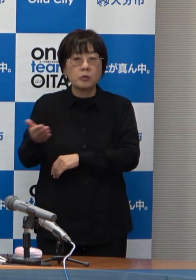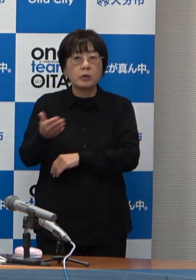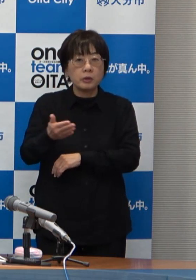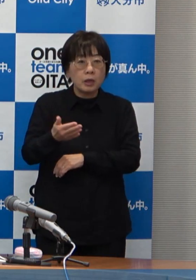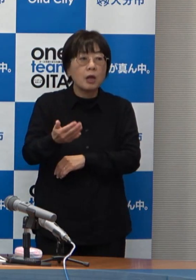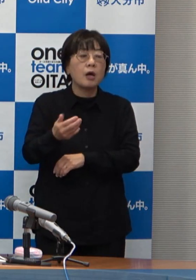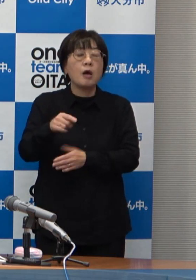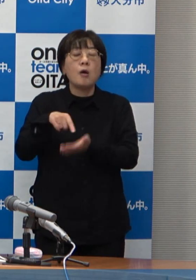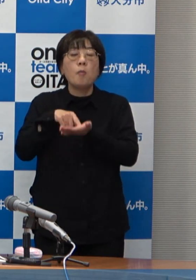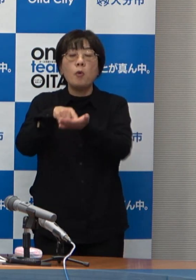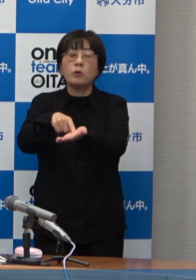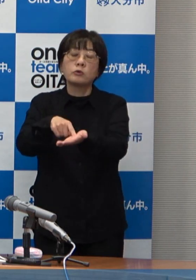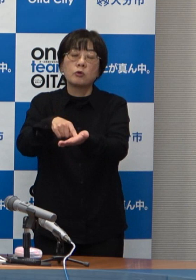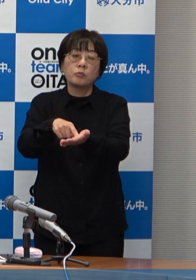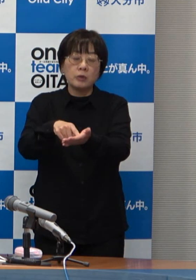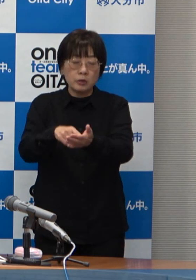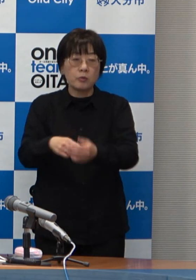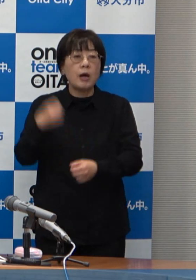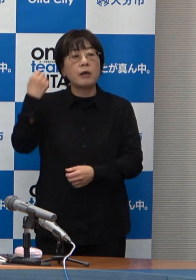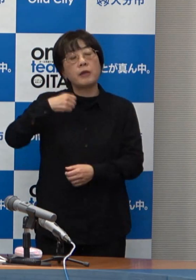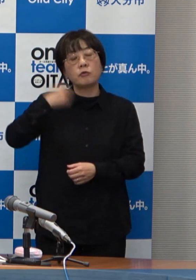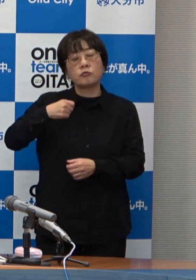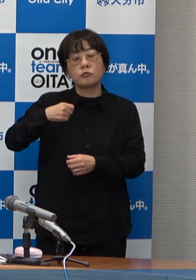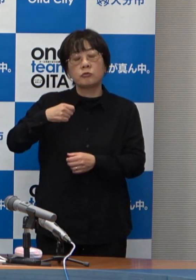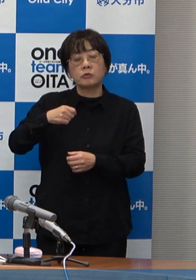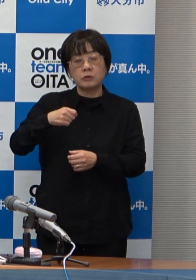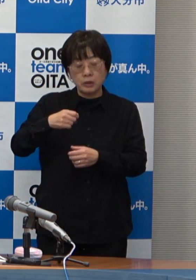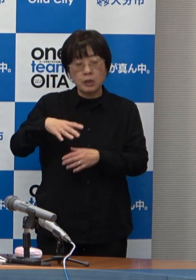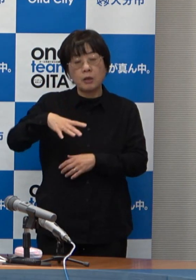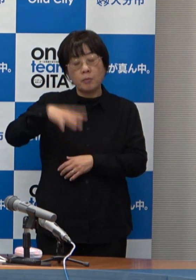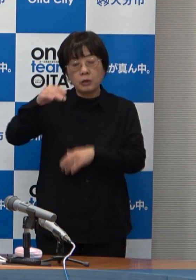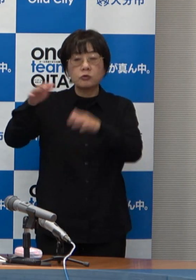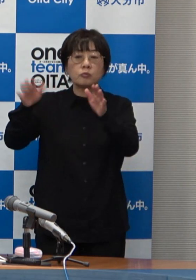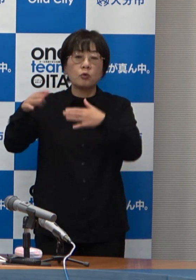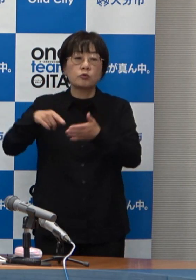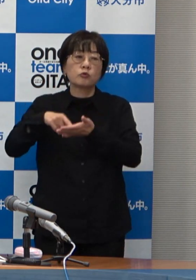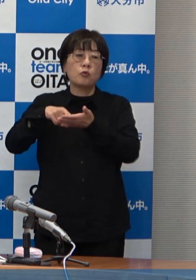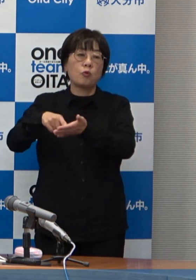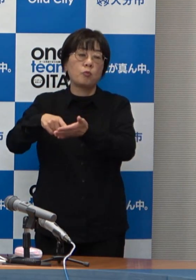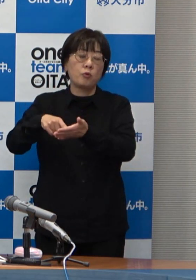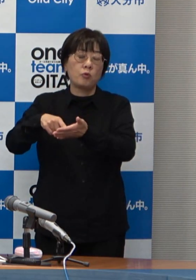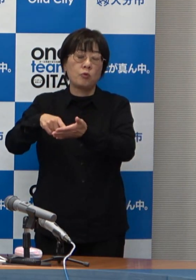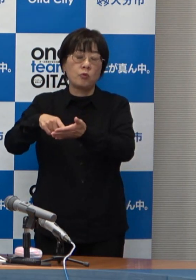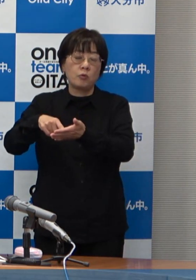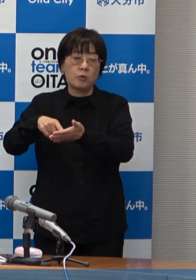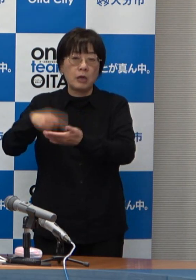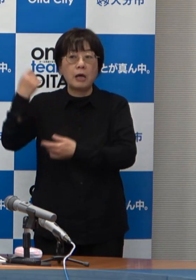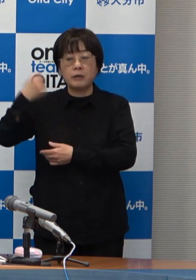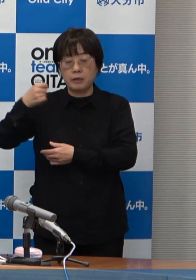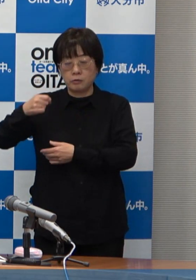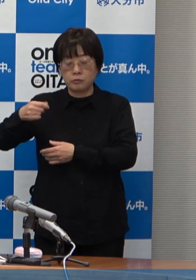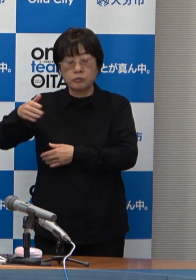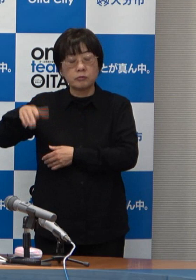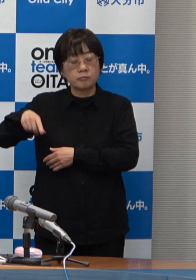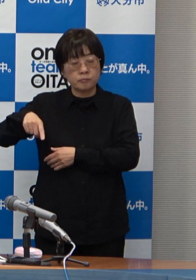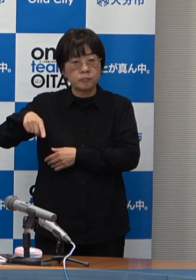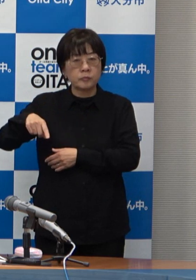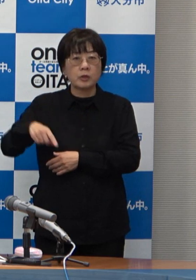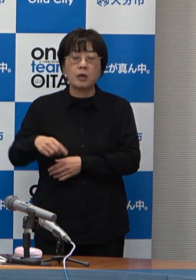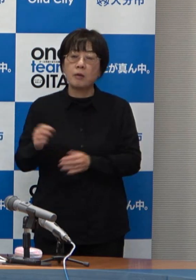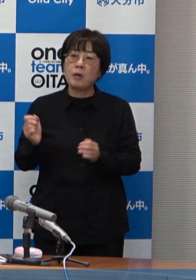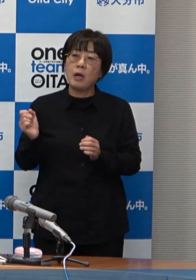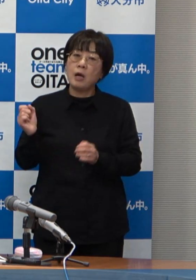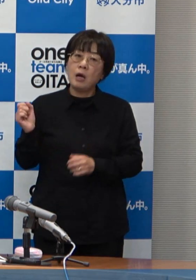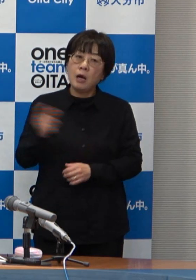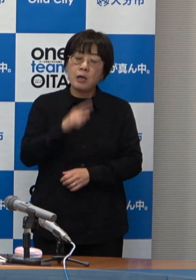よね応募するのはねだからどんなに早くて